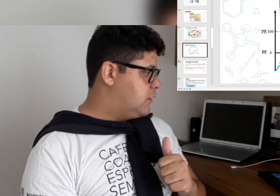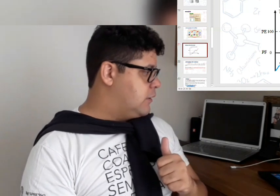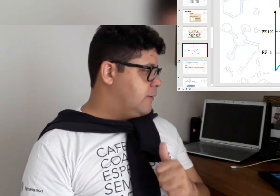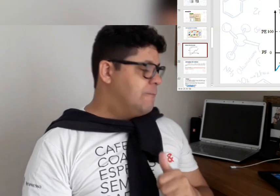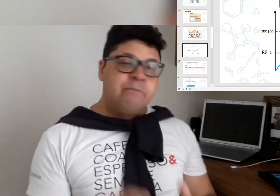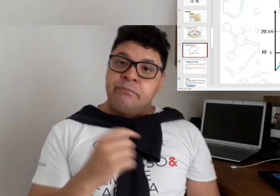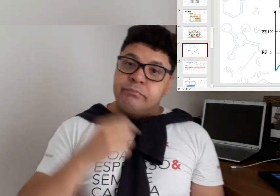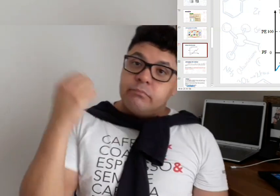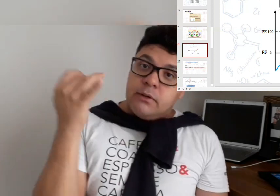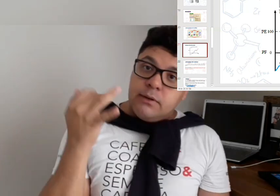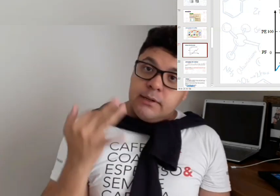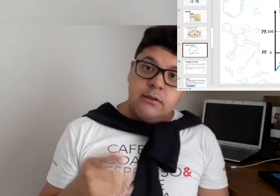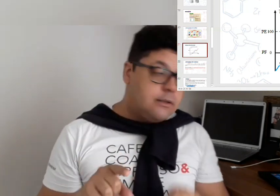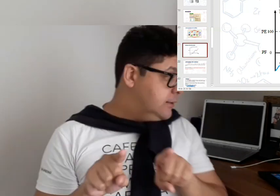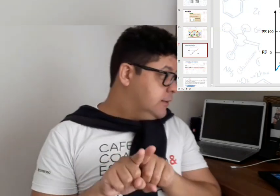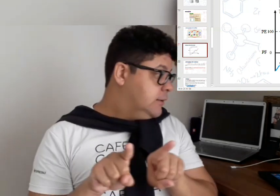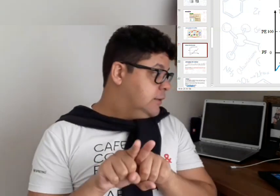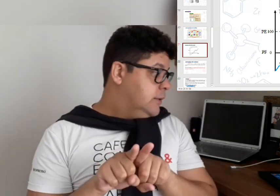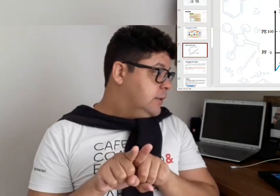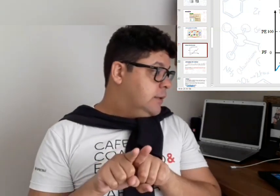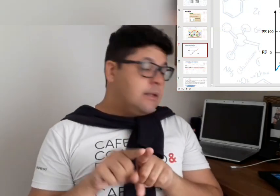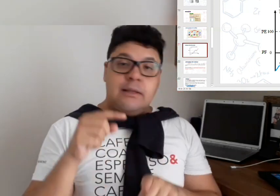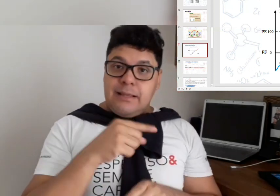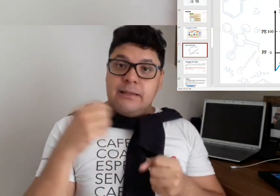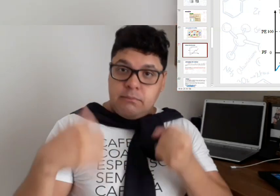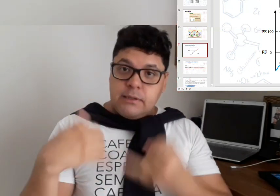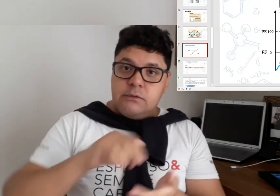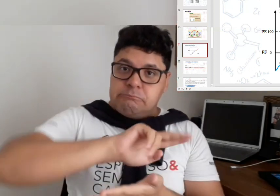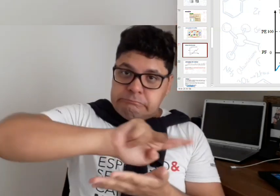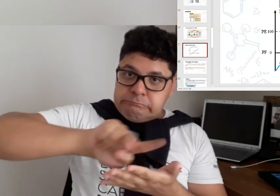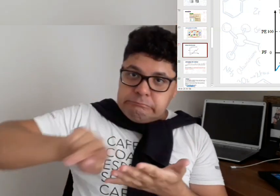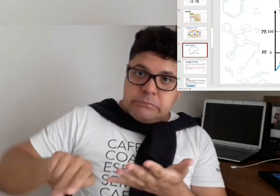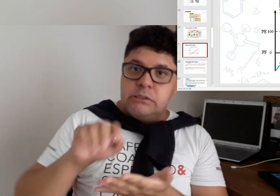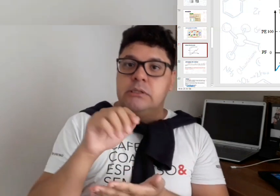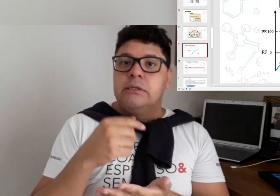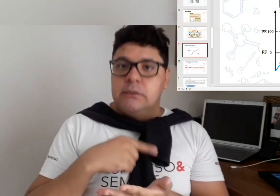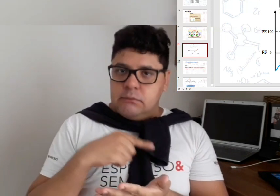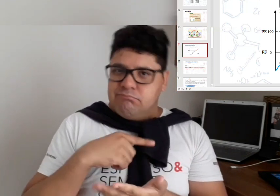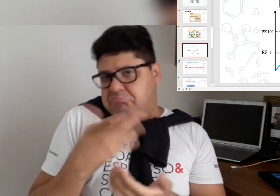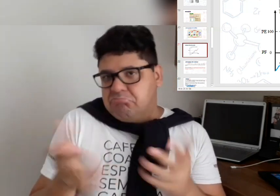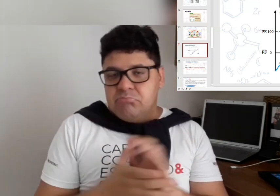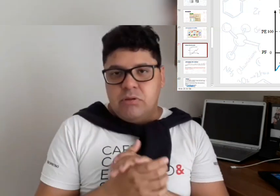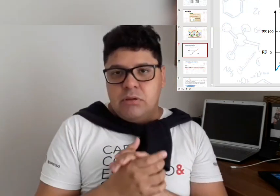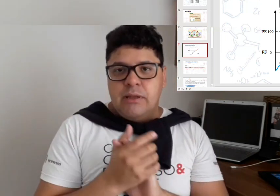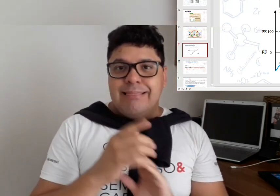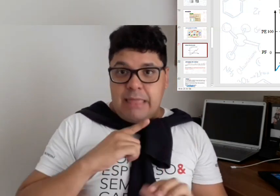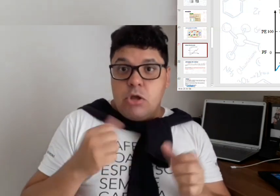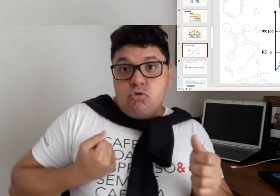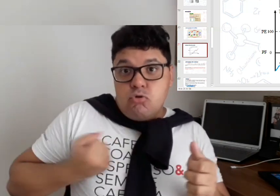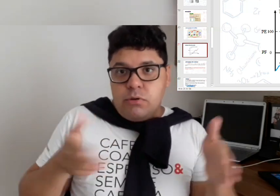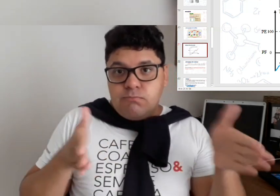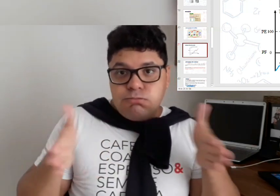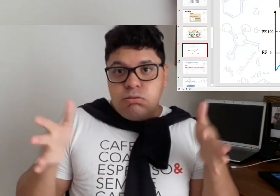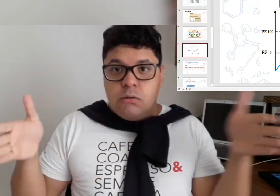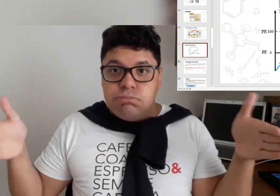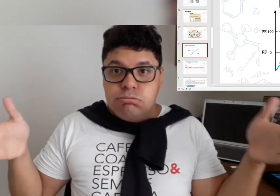tá? Quando eu tenho isso, porque eu estou falando de substância. Cada substância tem o seu ponto de fusão e